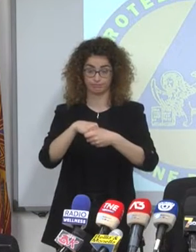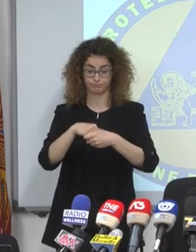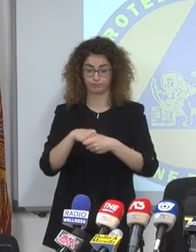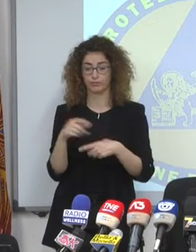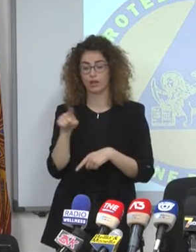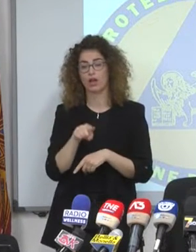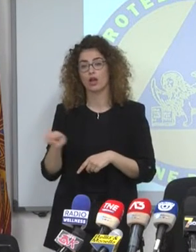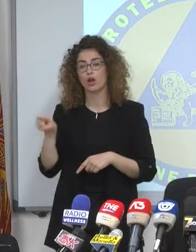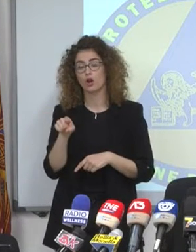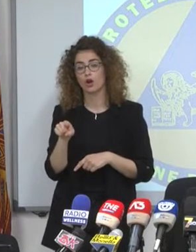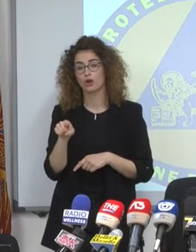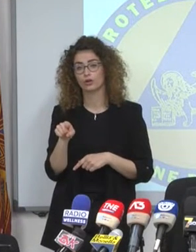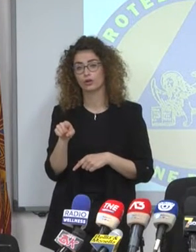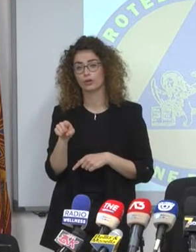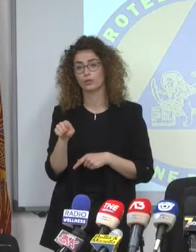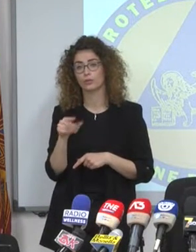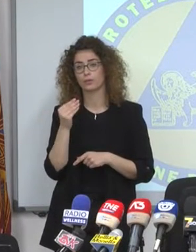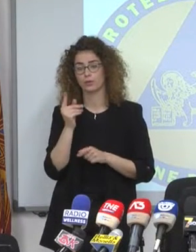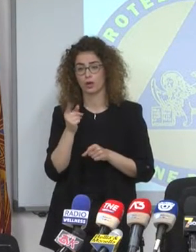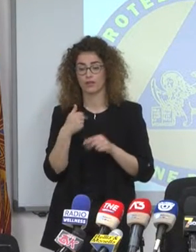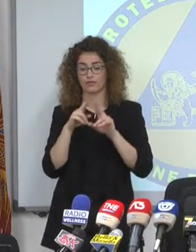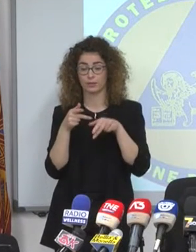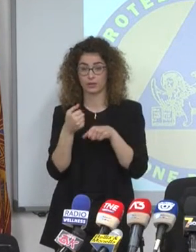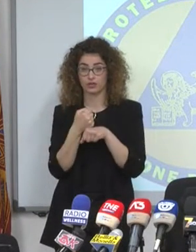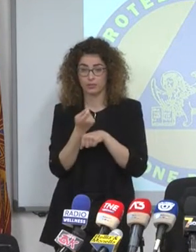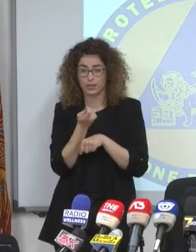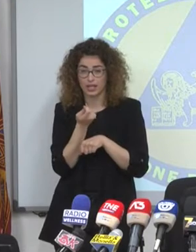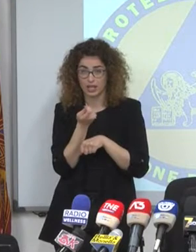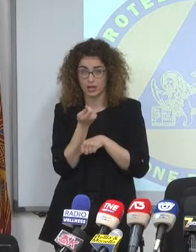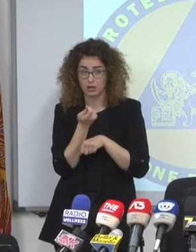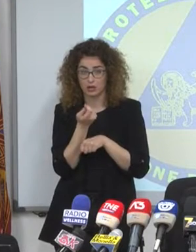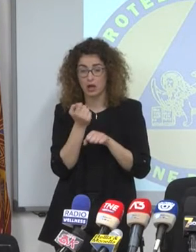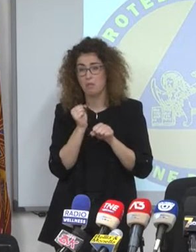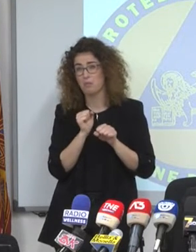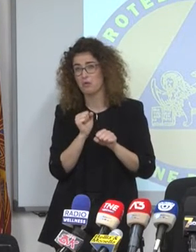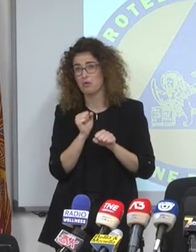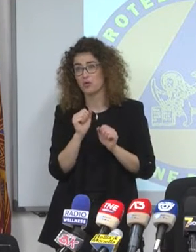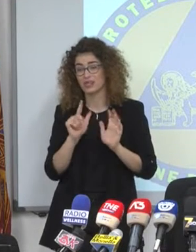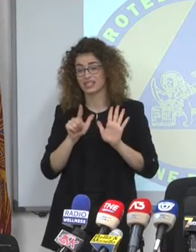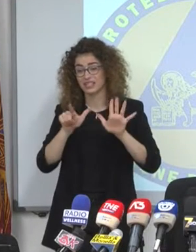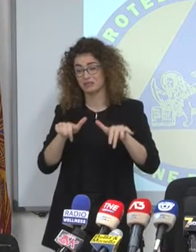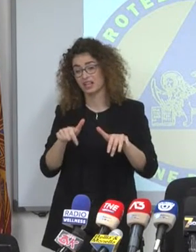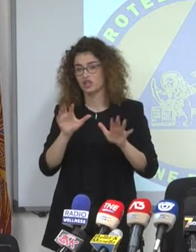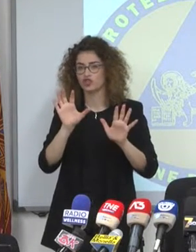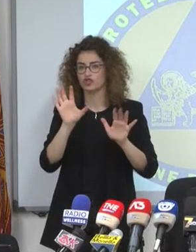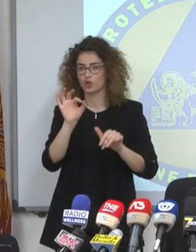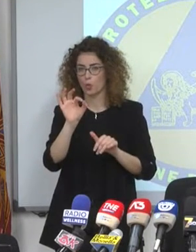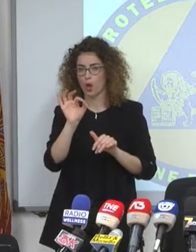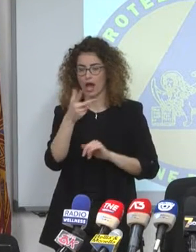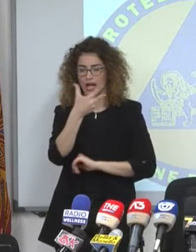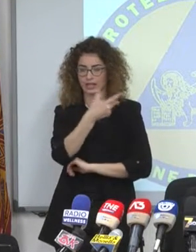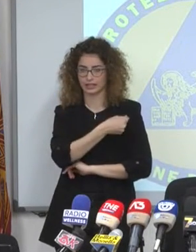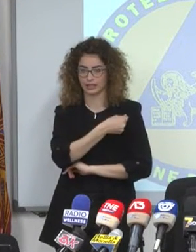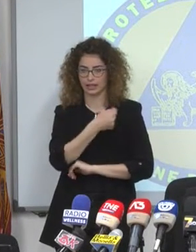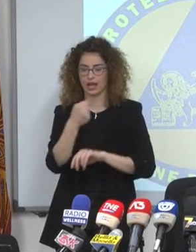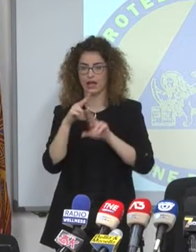Loro prevedono che le farmacie più piccole possono fare circa 50 vaccini a settimana, quelle